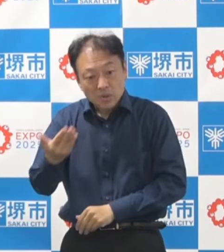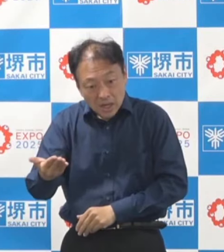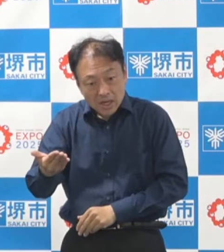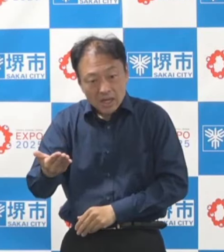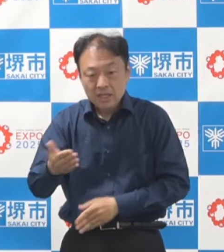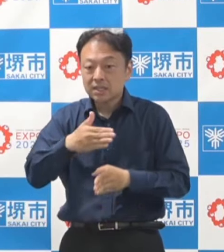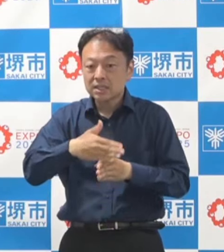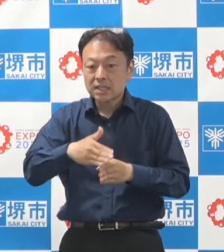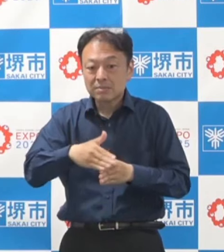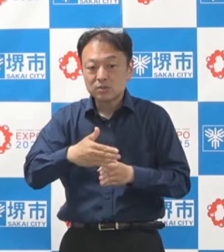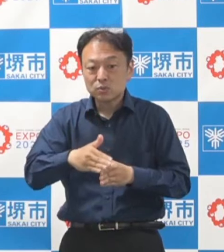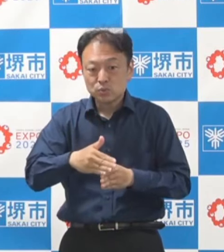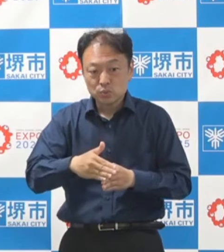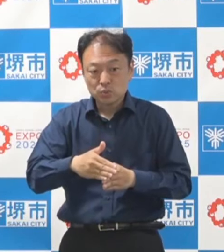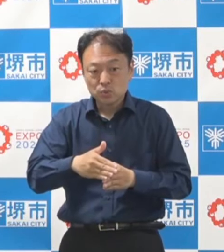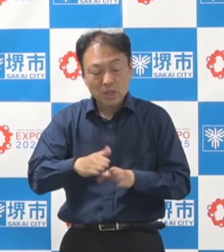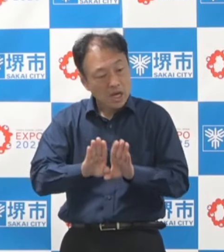ス、